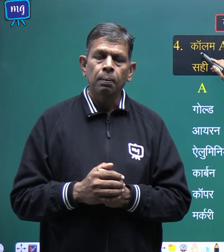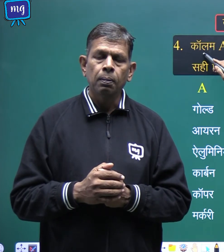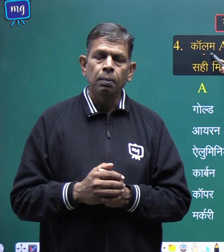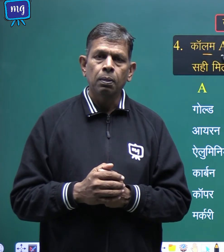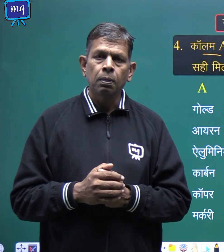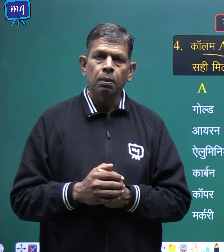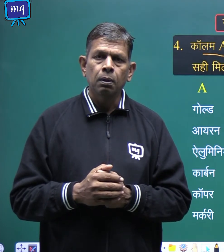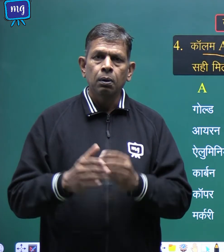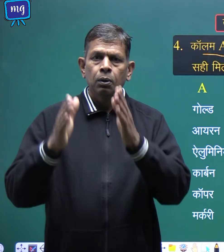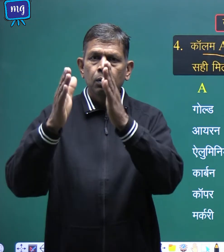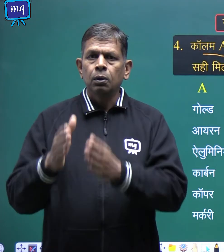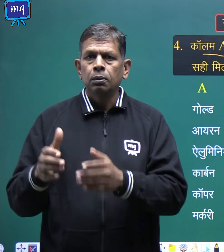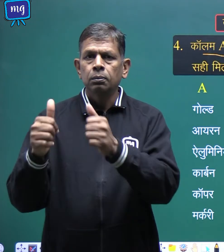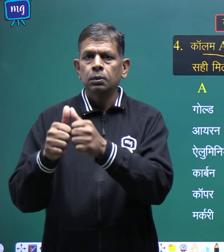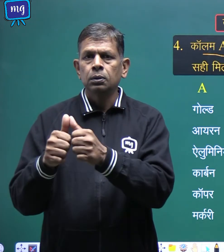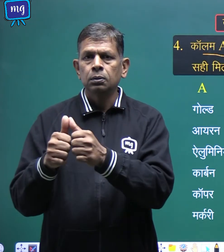कॉलम ए के